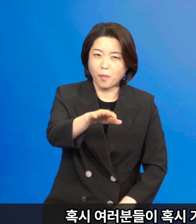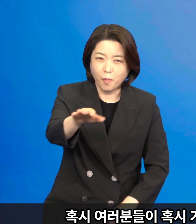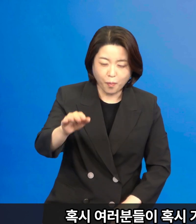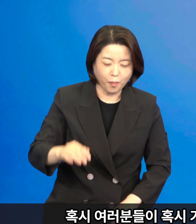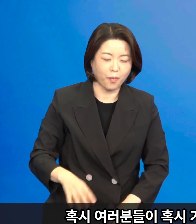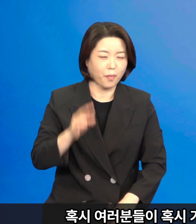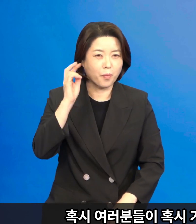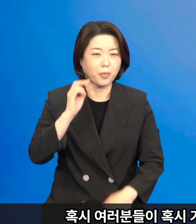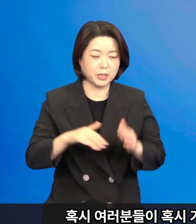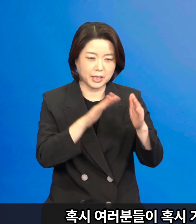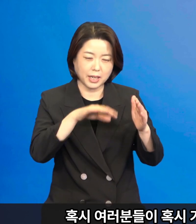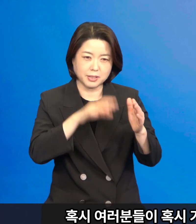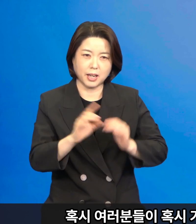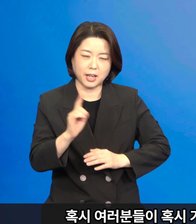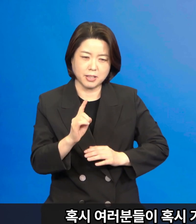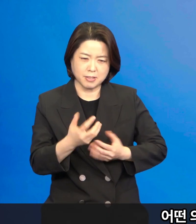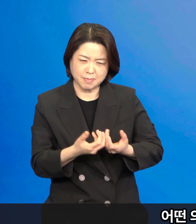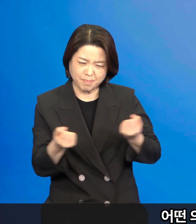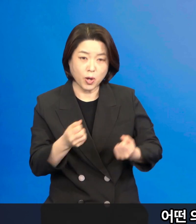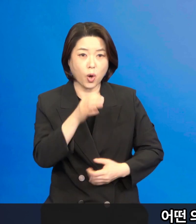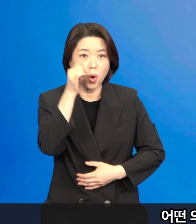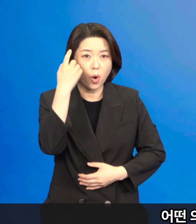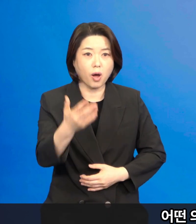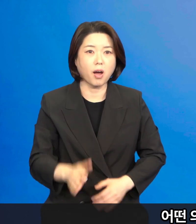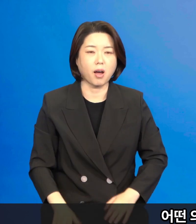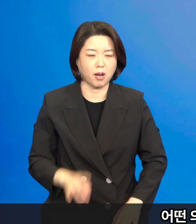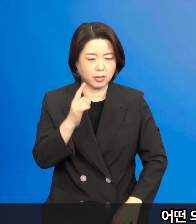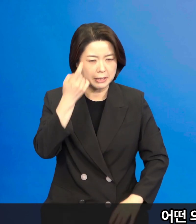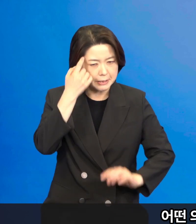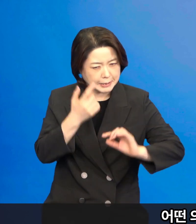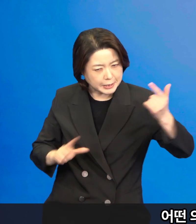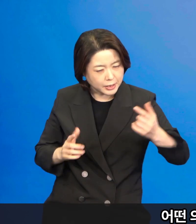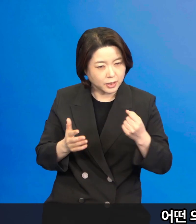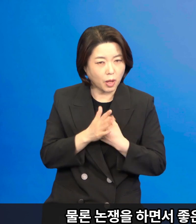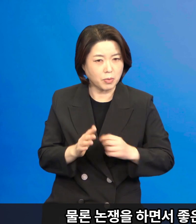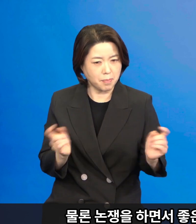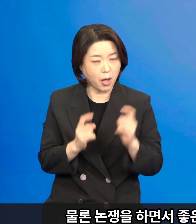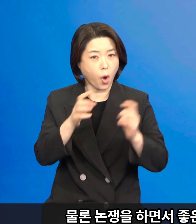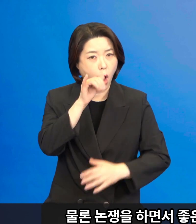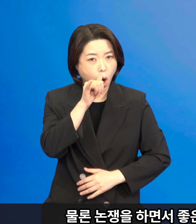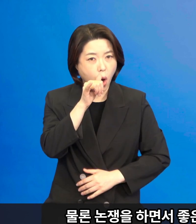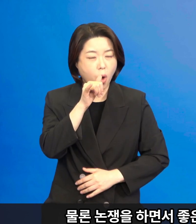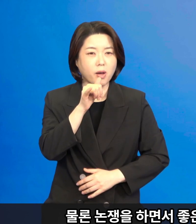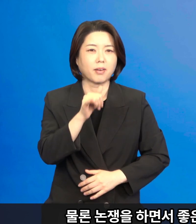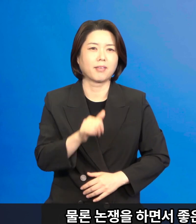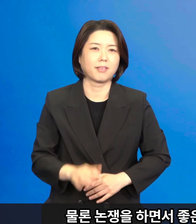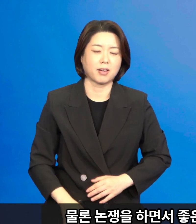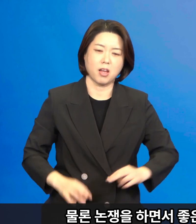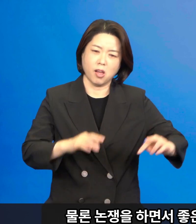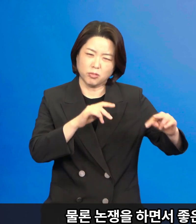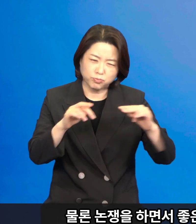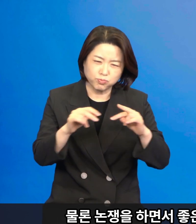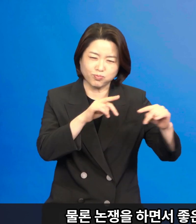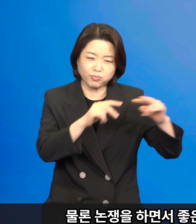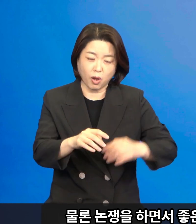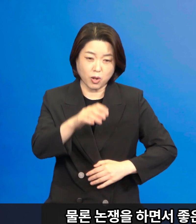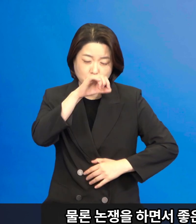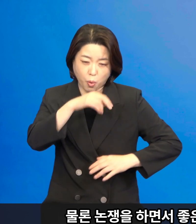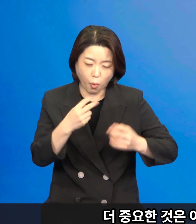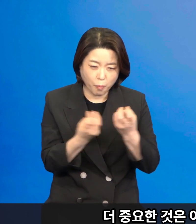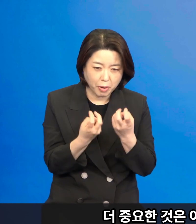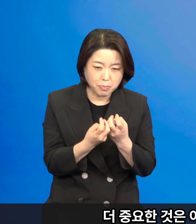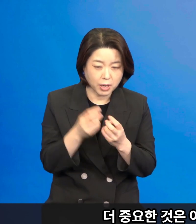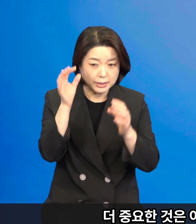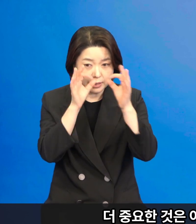혹시 가정 내에 어떤 분열이 있으십니까? 어떤 의견 차이 때문에. 물론 논쟁을 하면서 좋은 방법을 찾아 나갈 수도